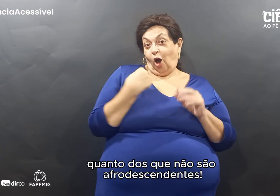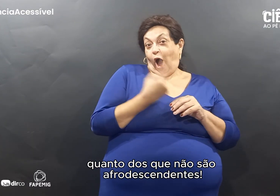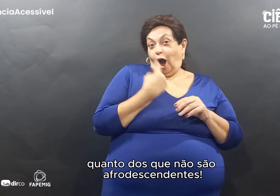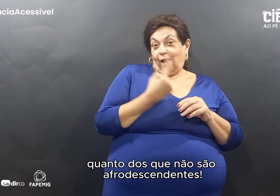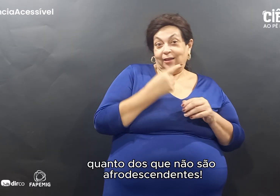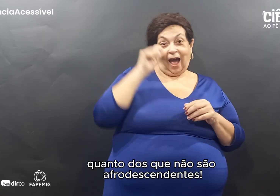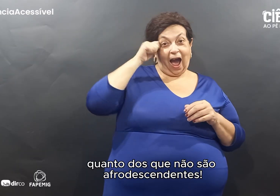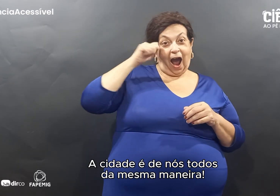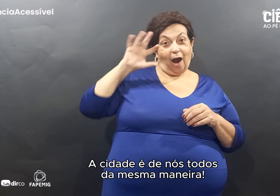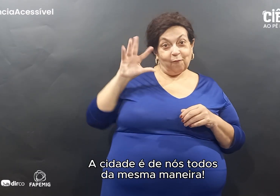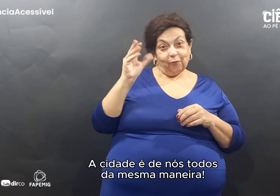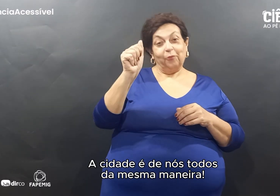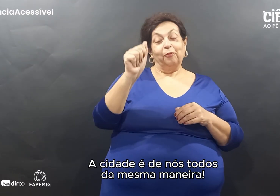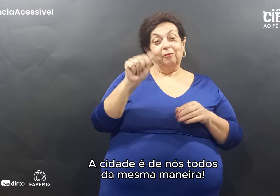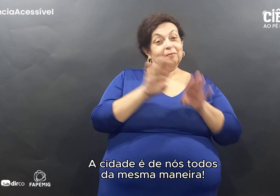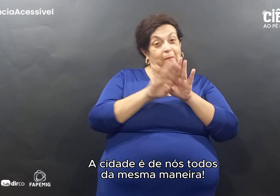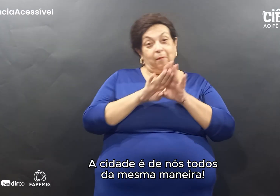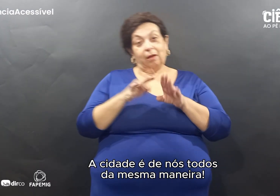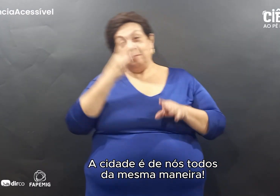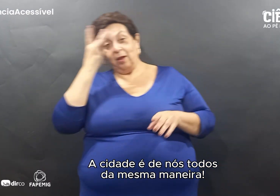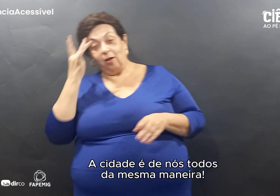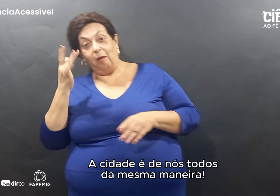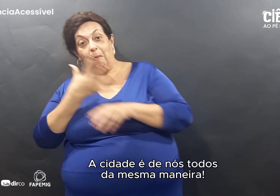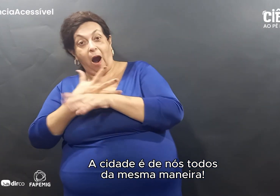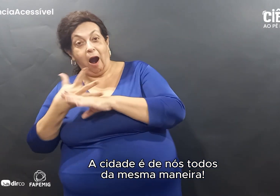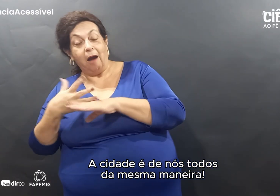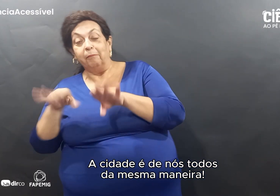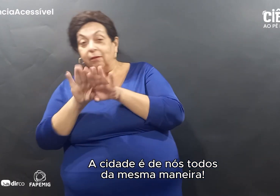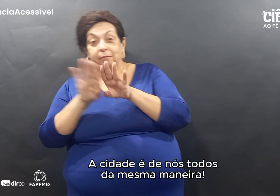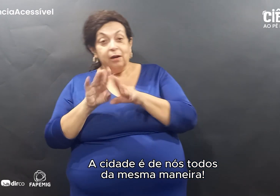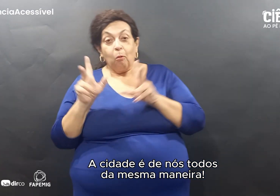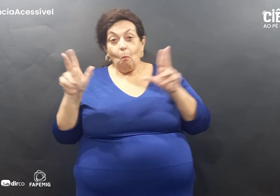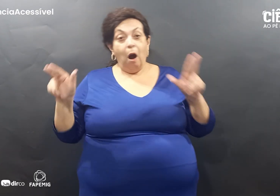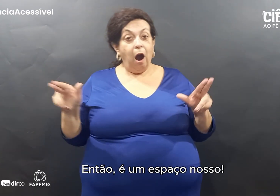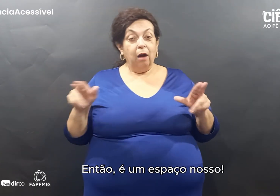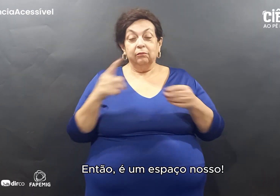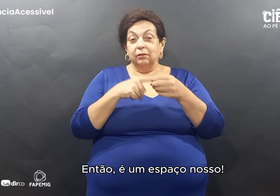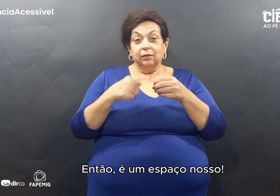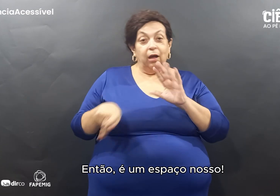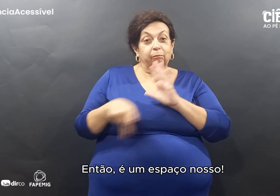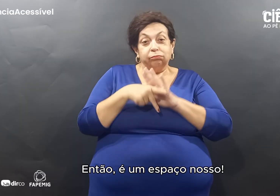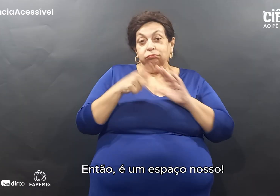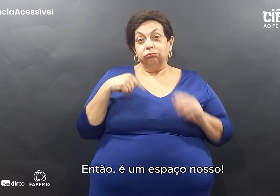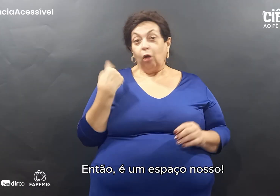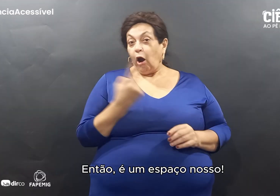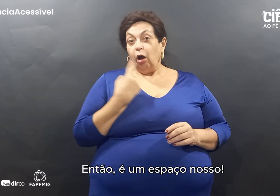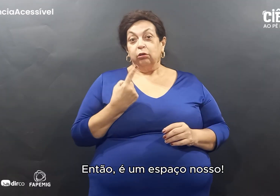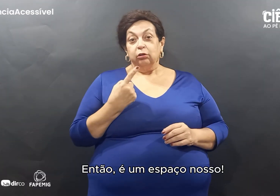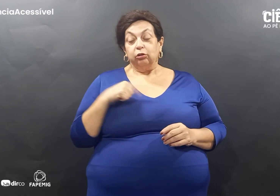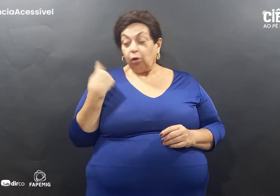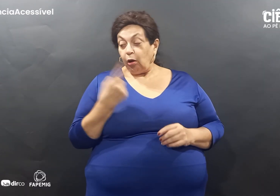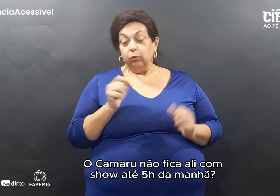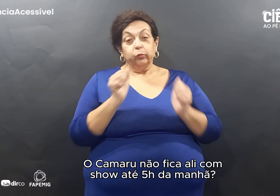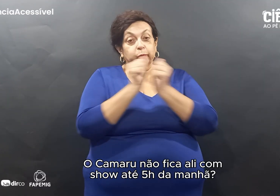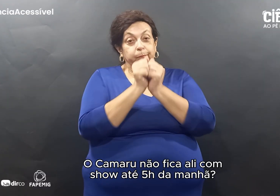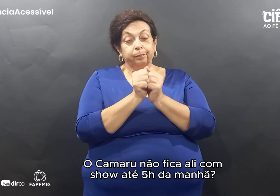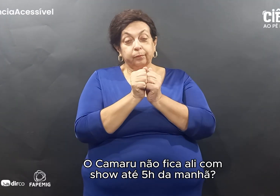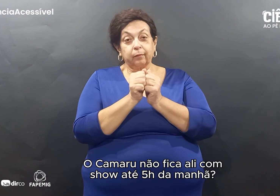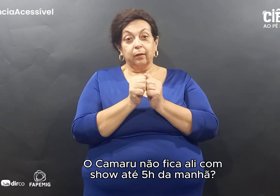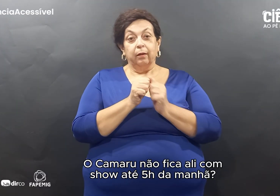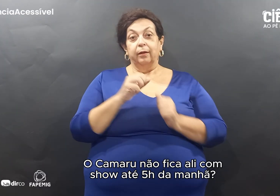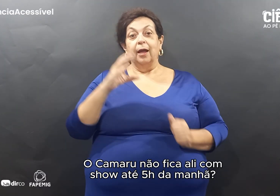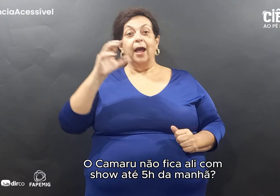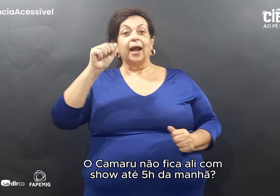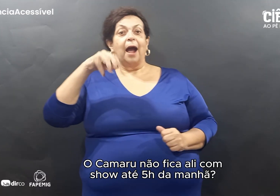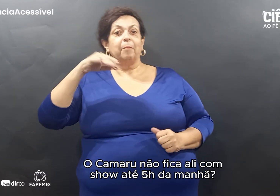não são afrodescendentes. A cidade é de nós todos da mesma maneira. Então, é um espaço nosso. Camaro não